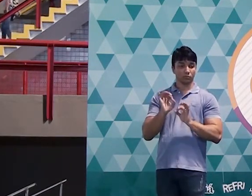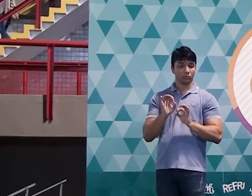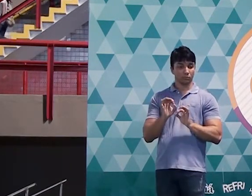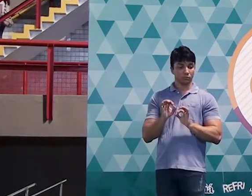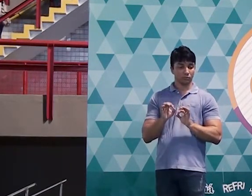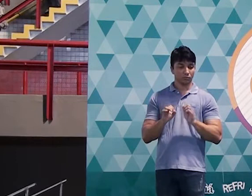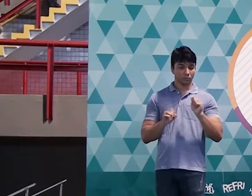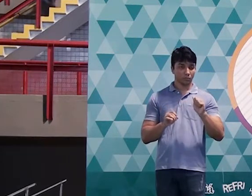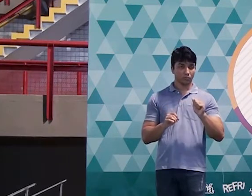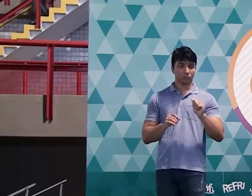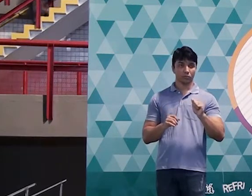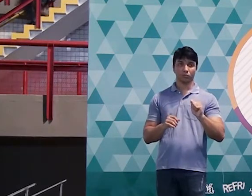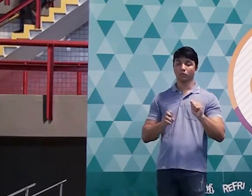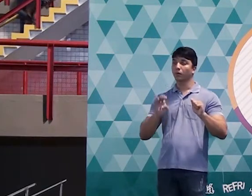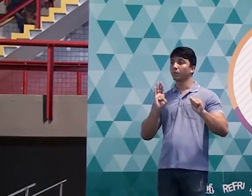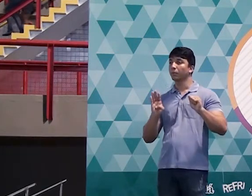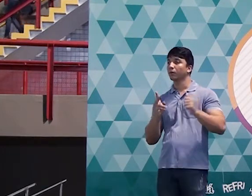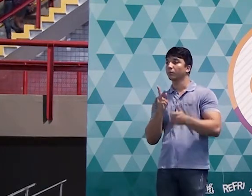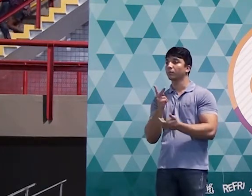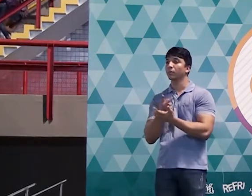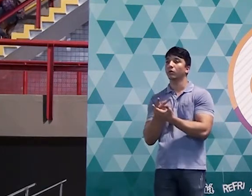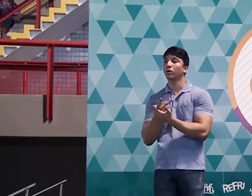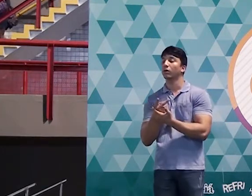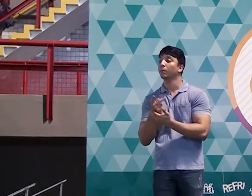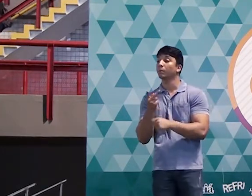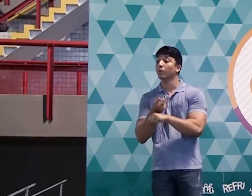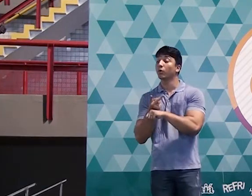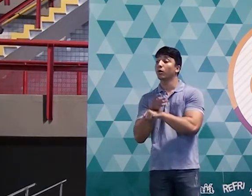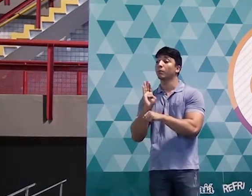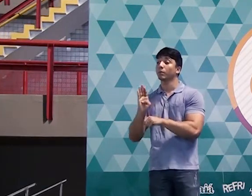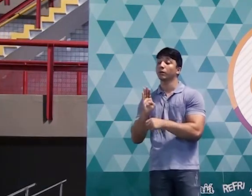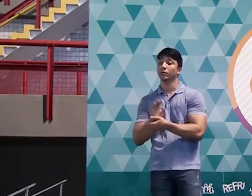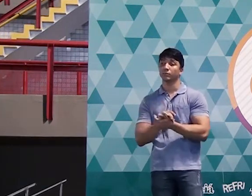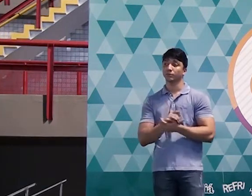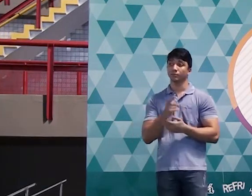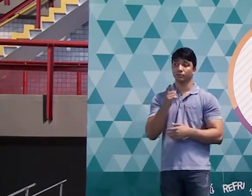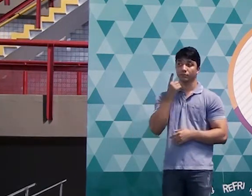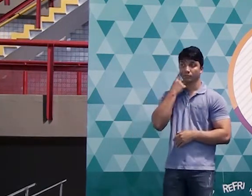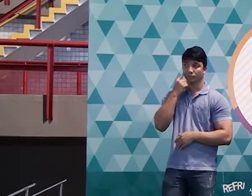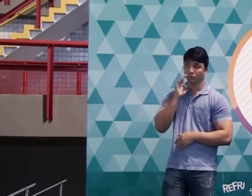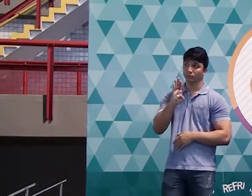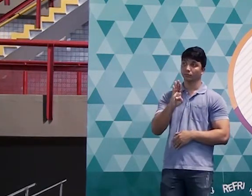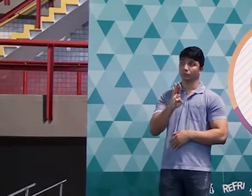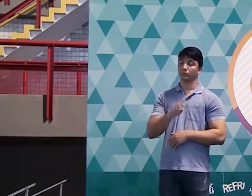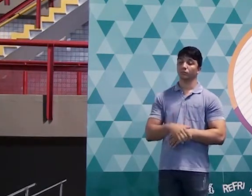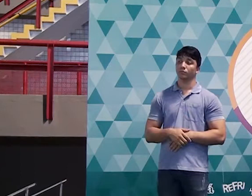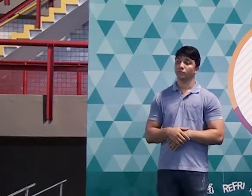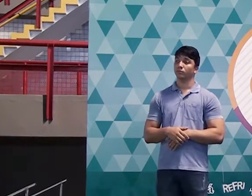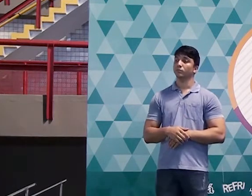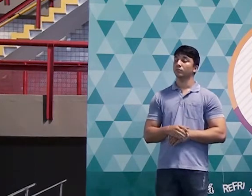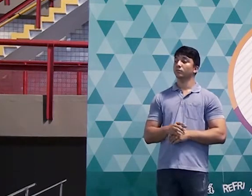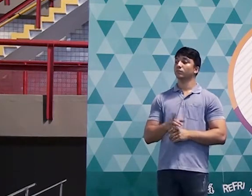Certíssima. Vamos ver se tem um erro na B, porque às vezes nós temos a resposta que é a mais correta.